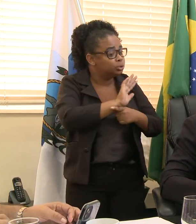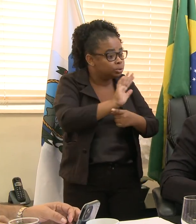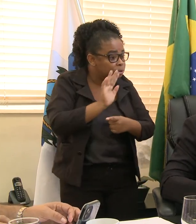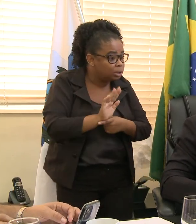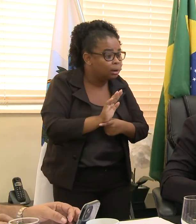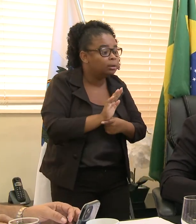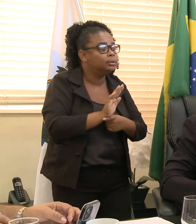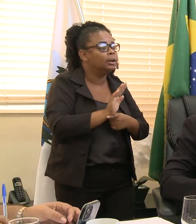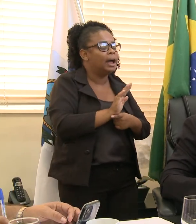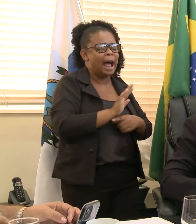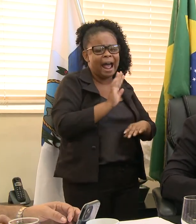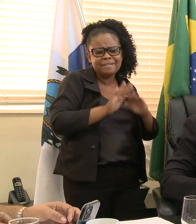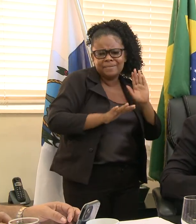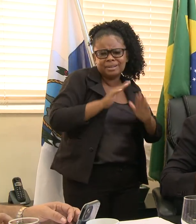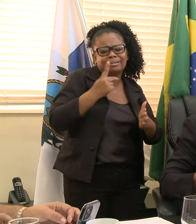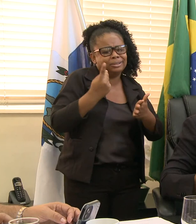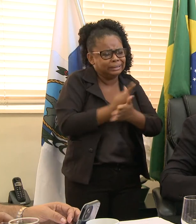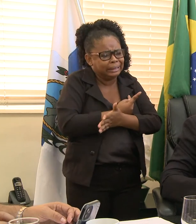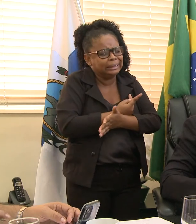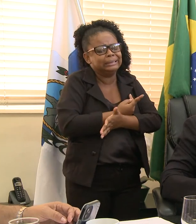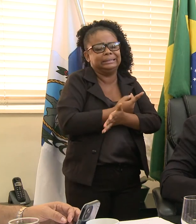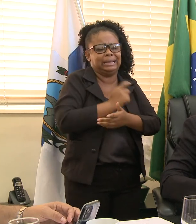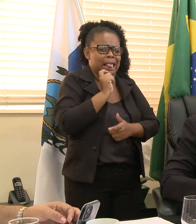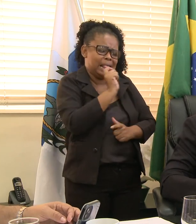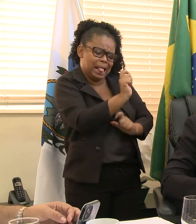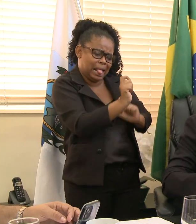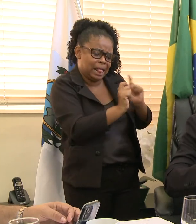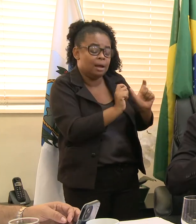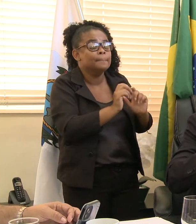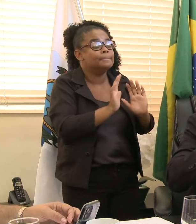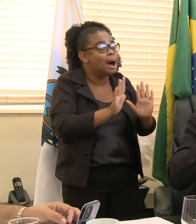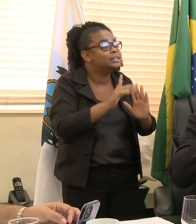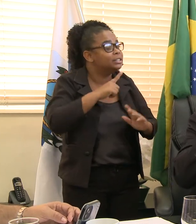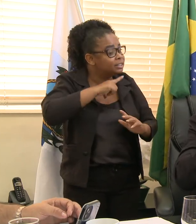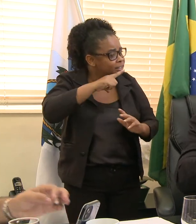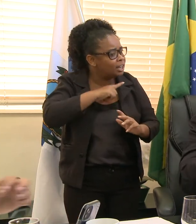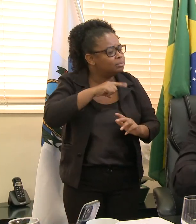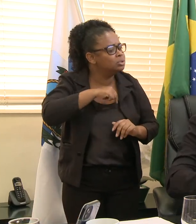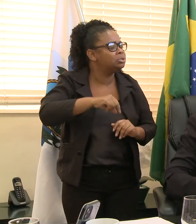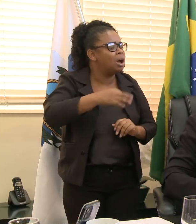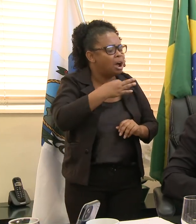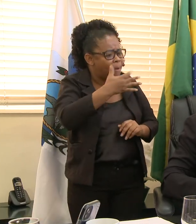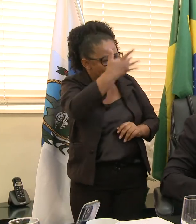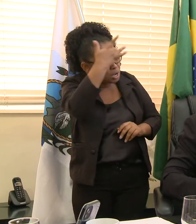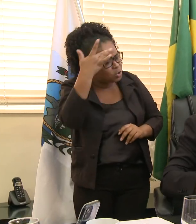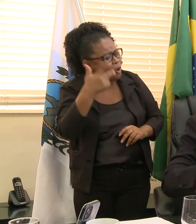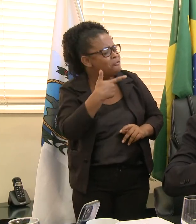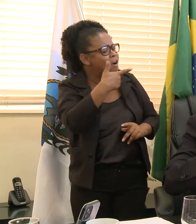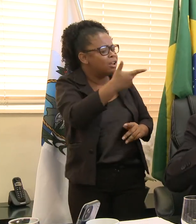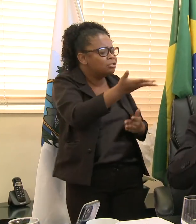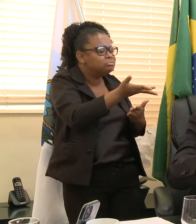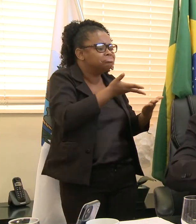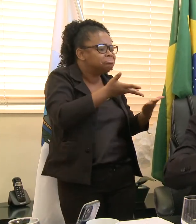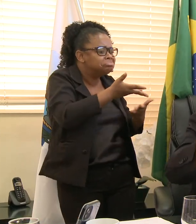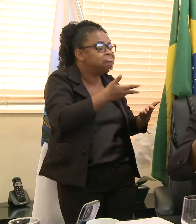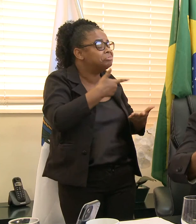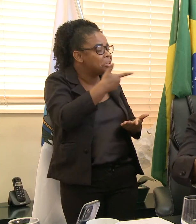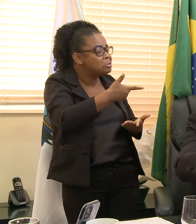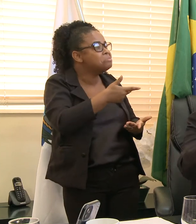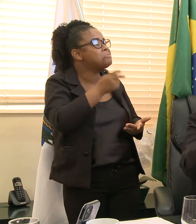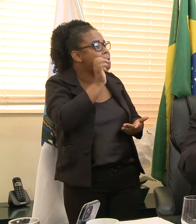muitas das vezes. Né? Nós que ouvimos as vozes que vêm das ruas, estamos todos os dias acompanhando o